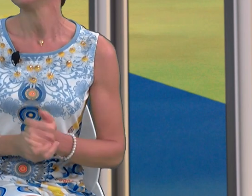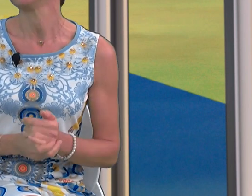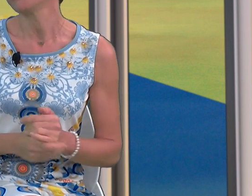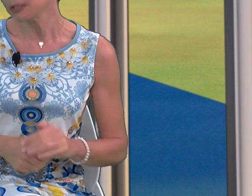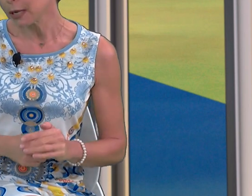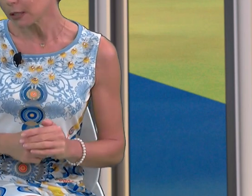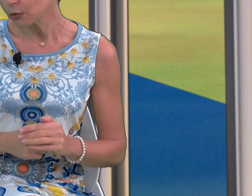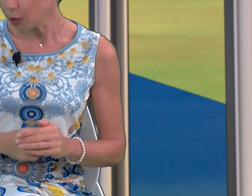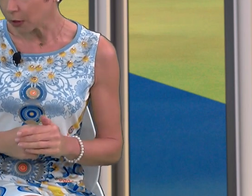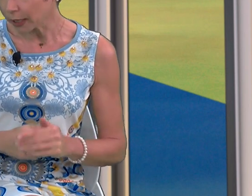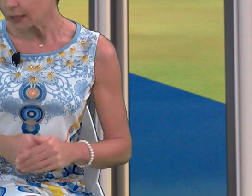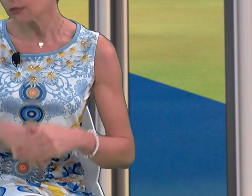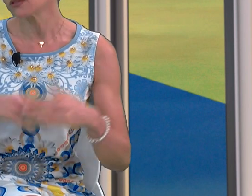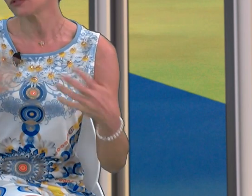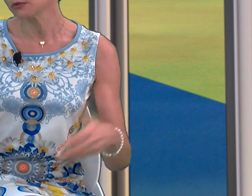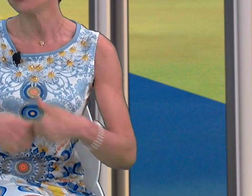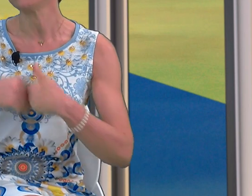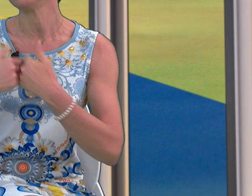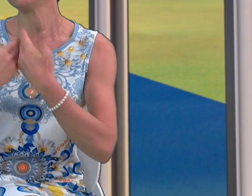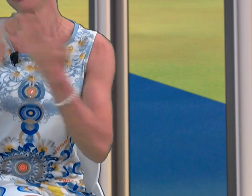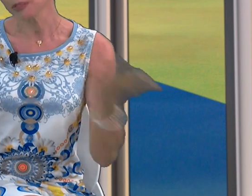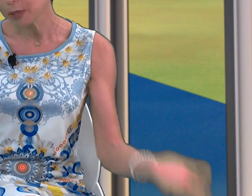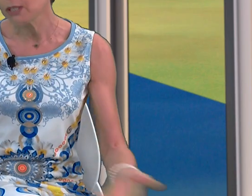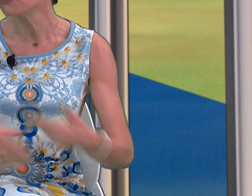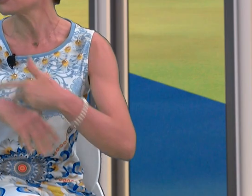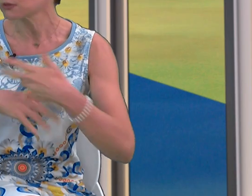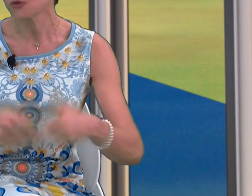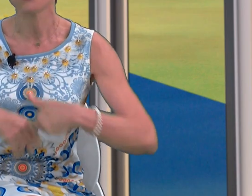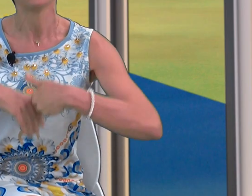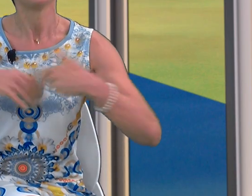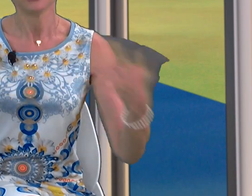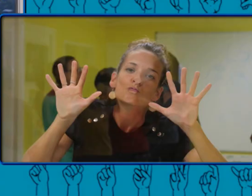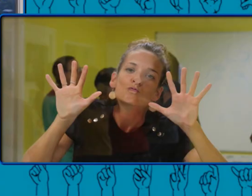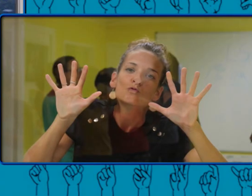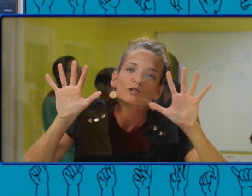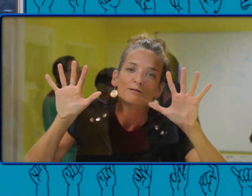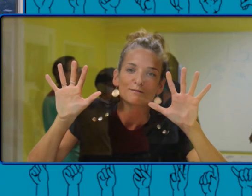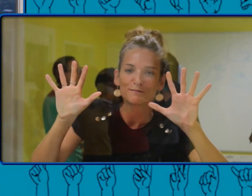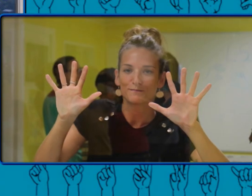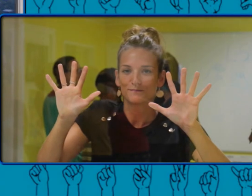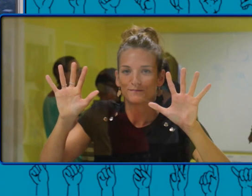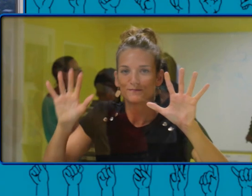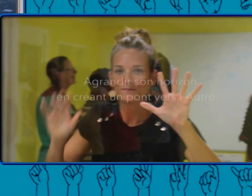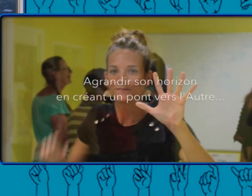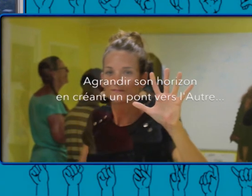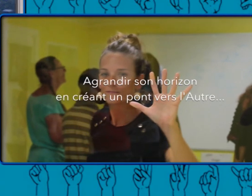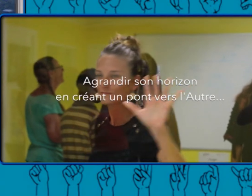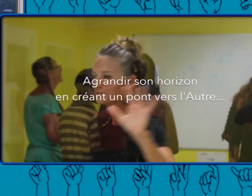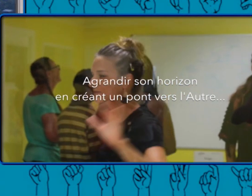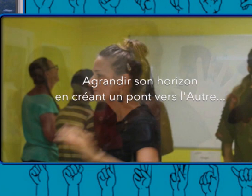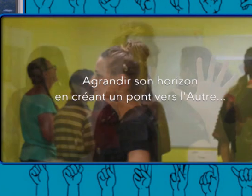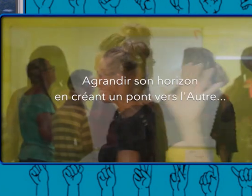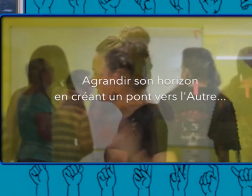et c'est au mois de mars, au Grand Rex, que les prix vont être diffusés, etc. Donc on va voir,